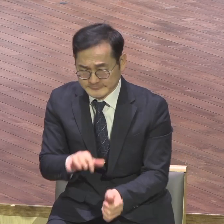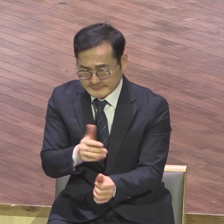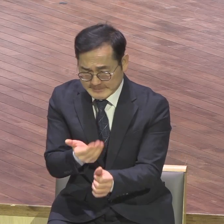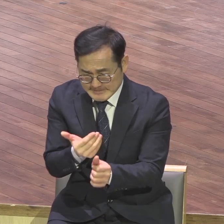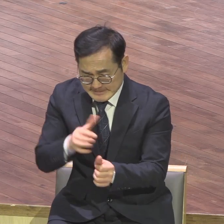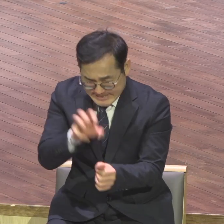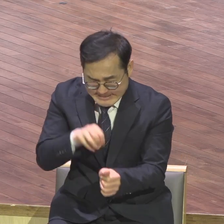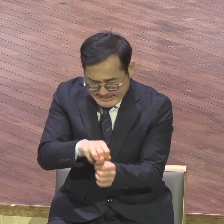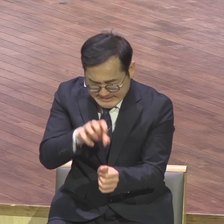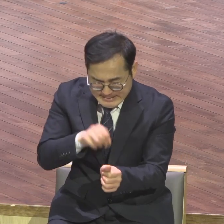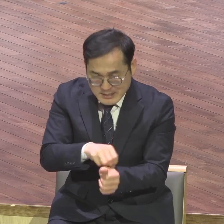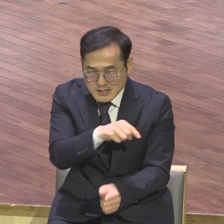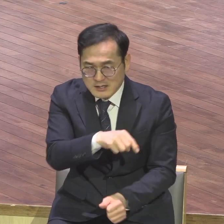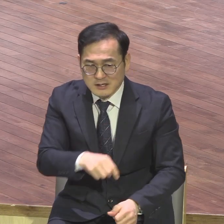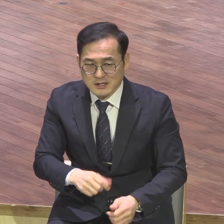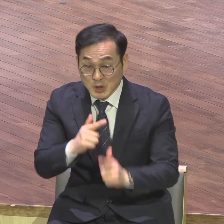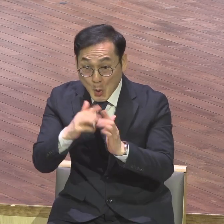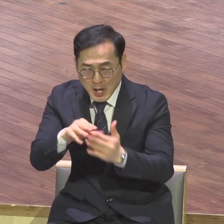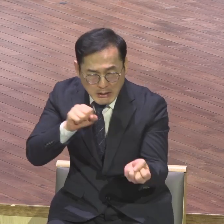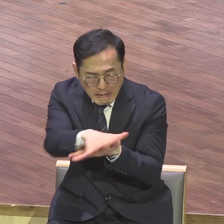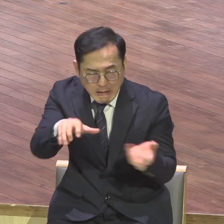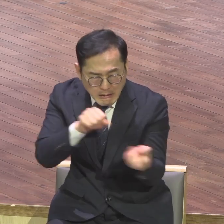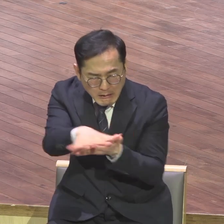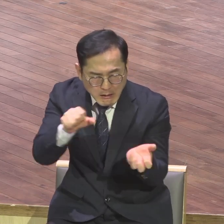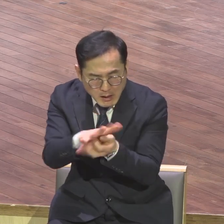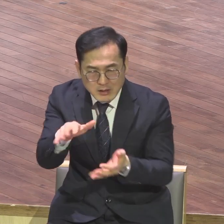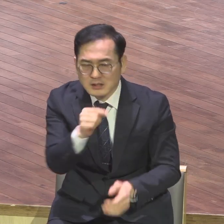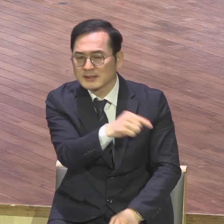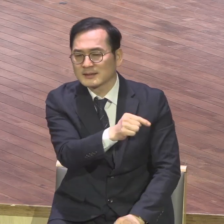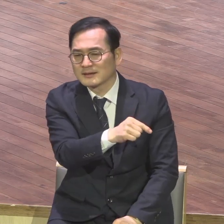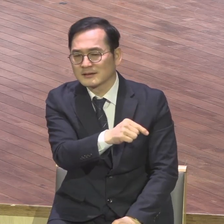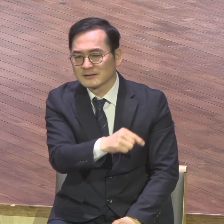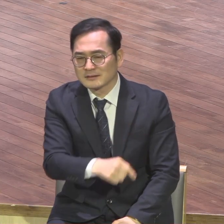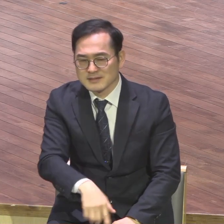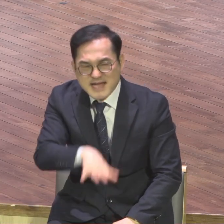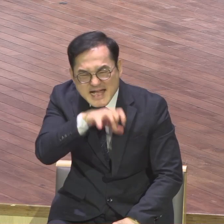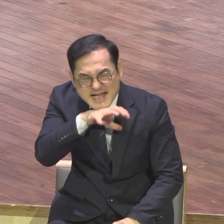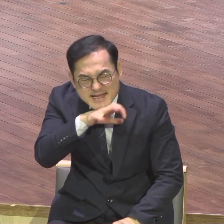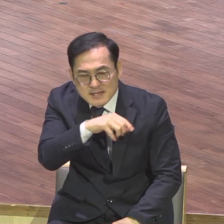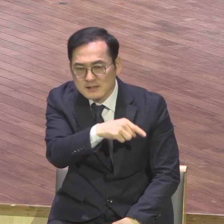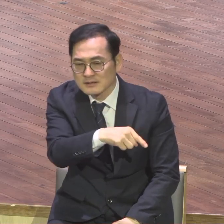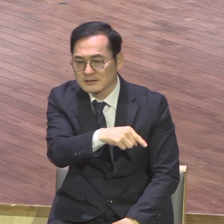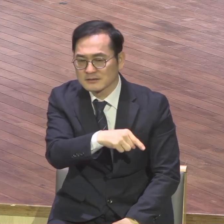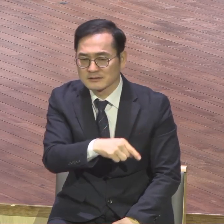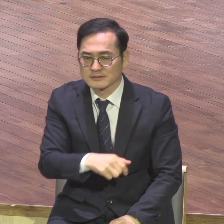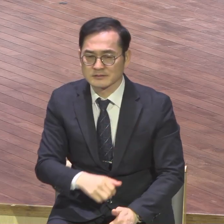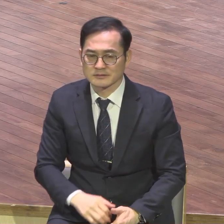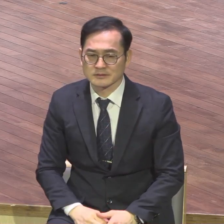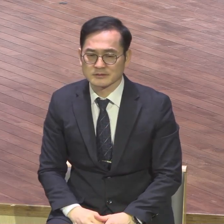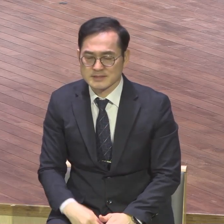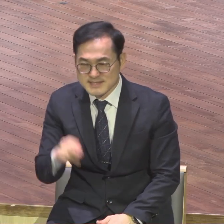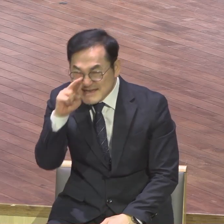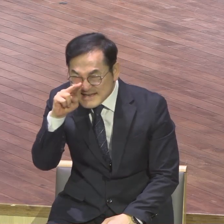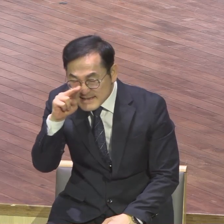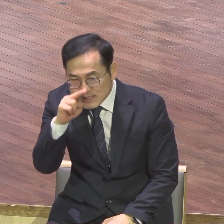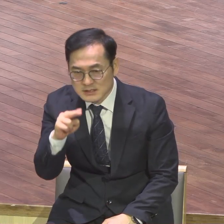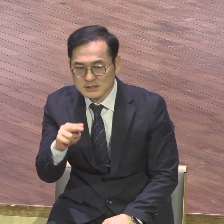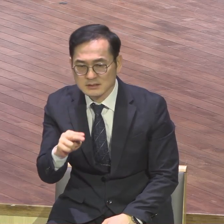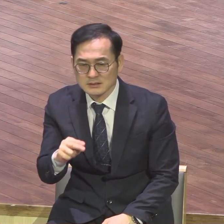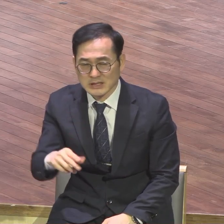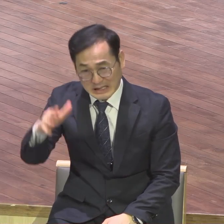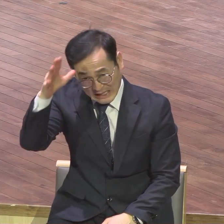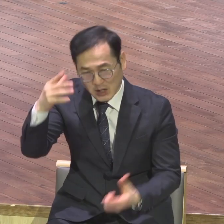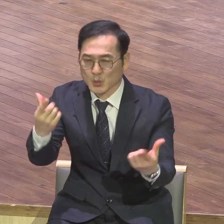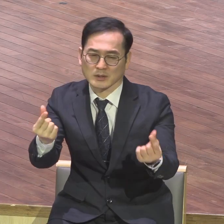교회에 들어와 가지고 물고 뜯고 싸워 이 불평 저 불평 원망 시기 질투 이 개들이요 개들.